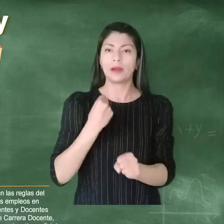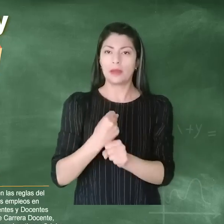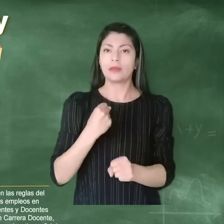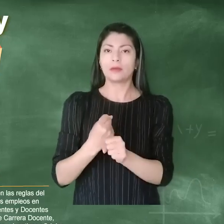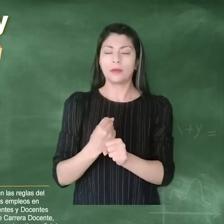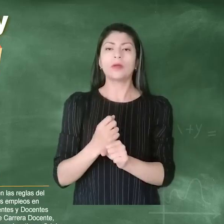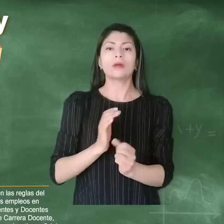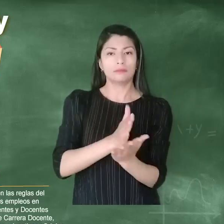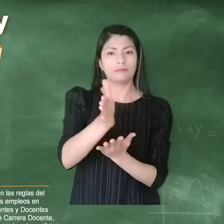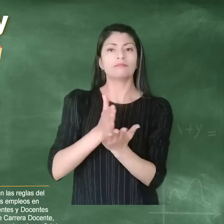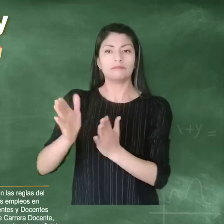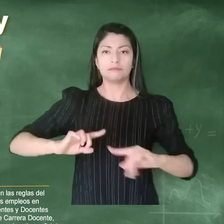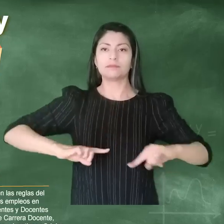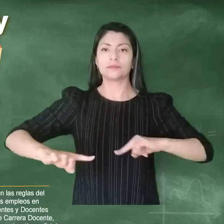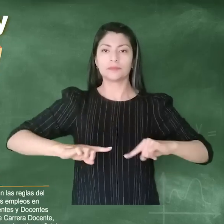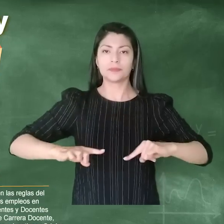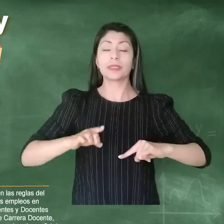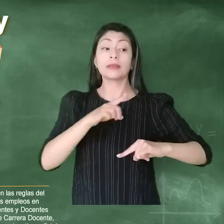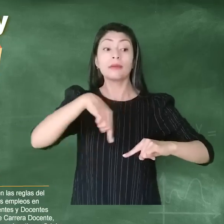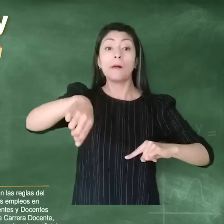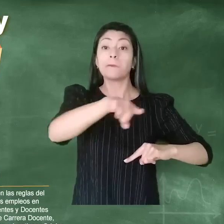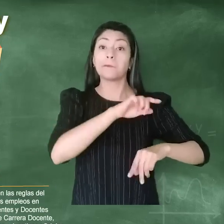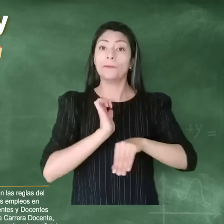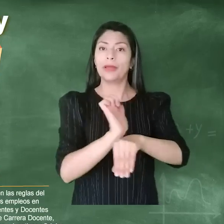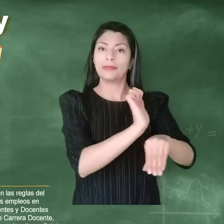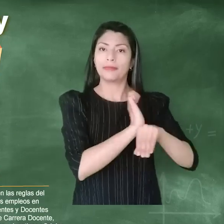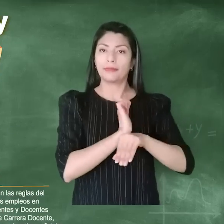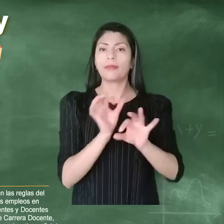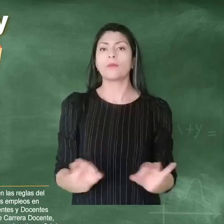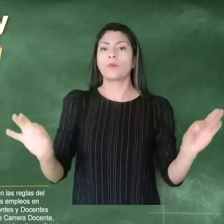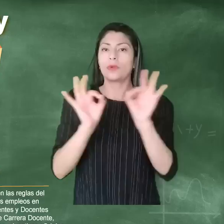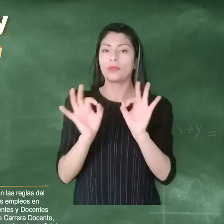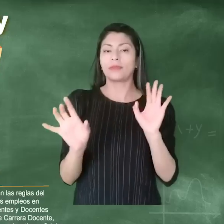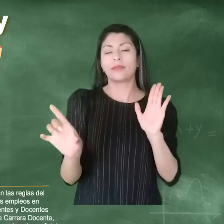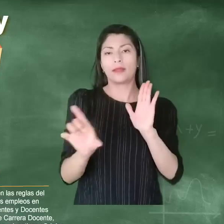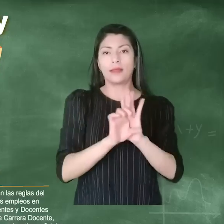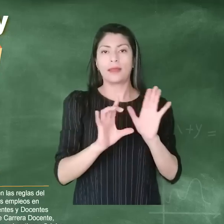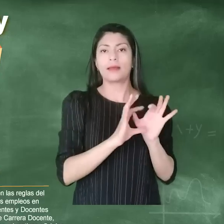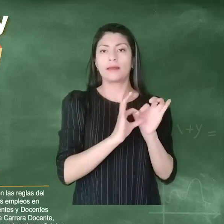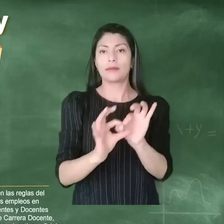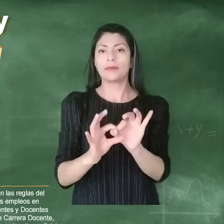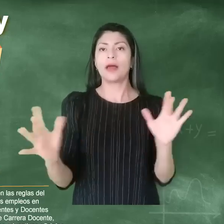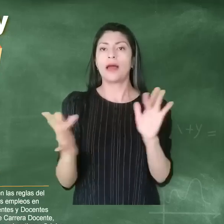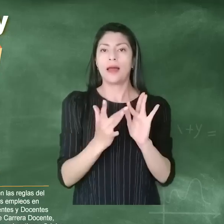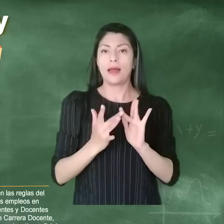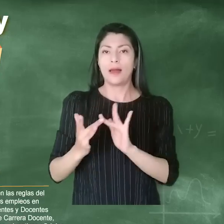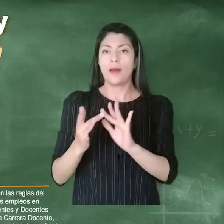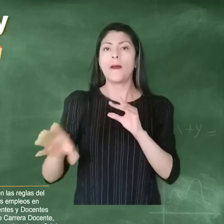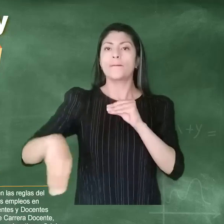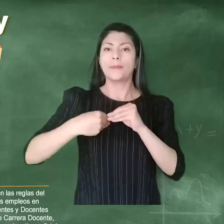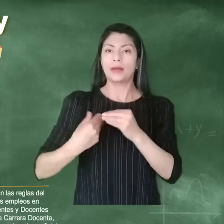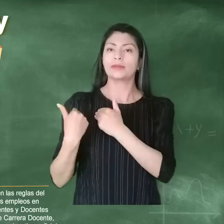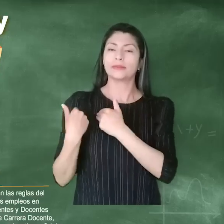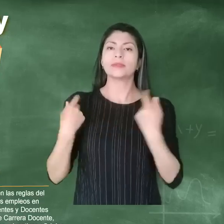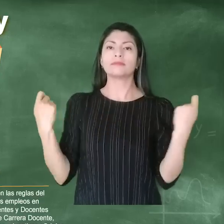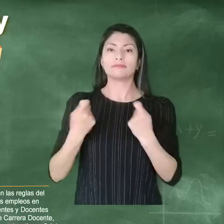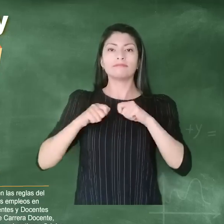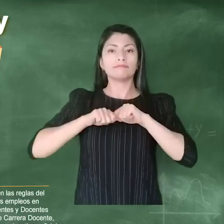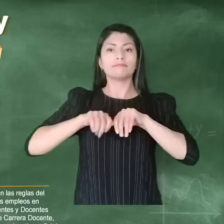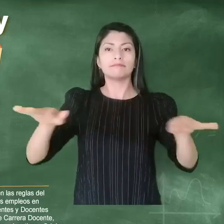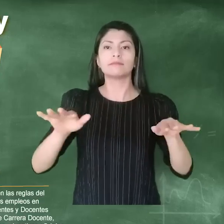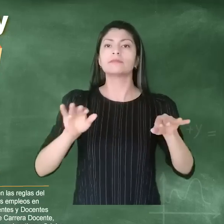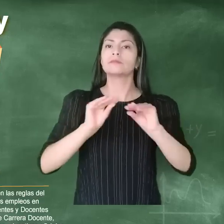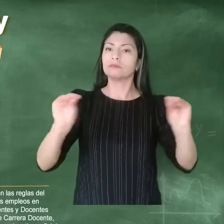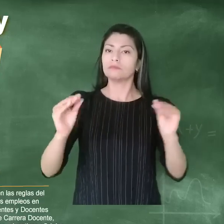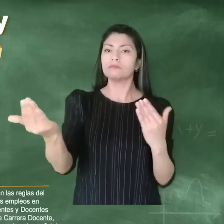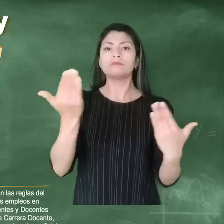provisión de los empleos de carrera administrativa de las entidades a las cuales se aplica la presente ley, y elaborar las